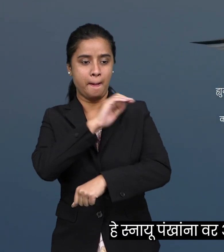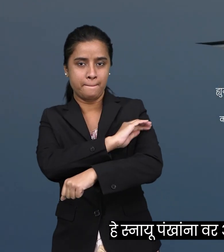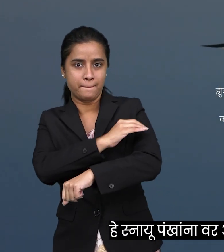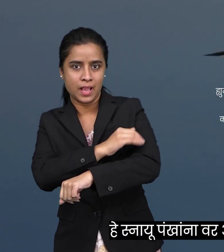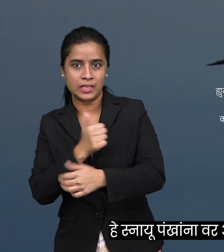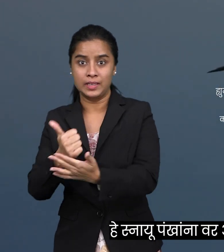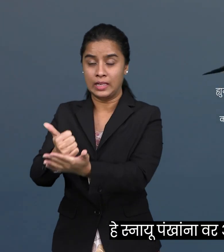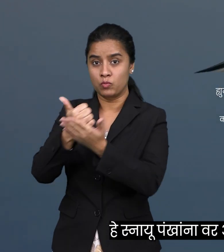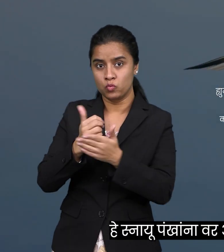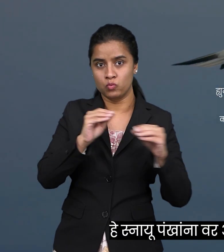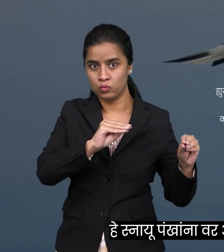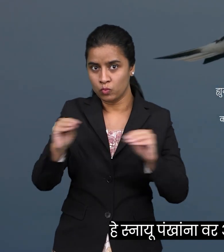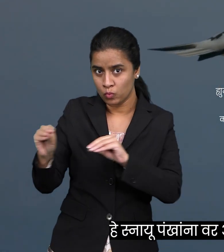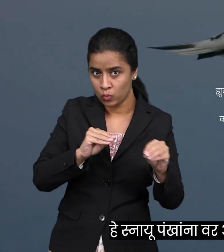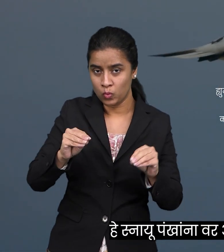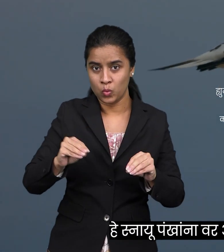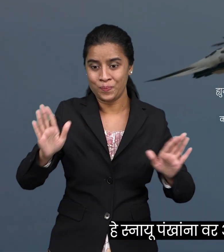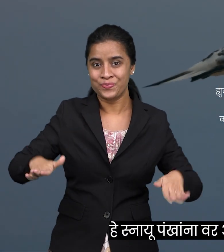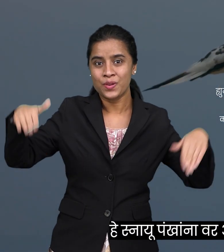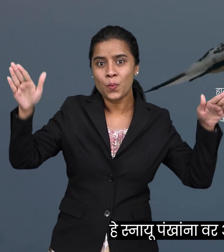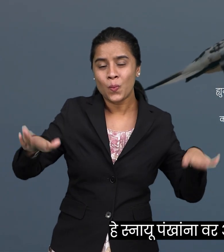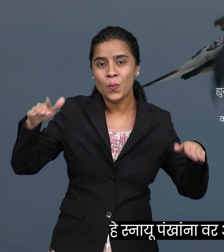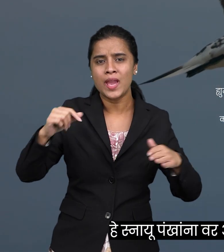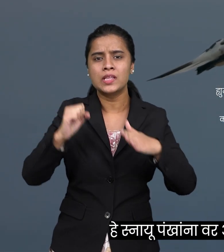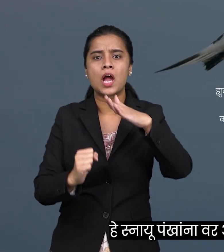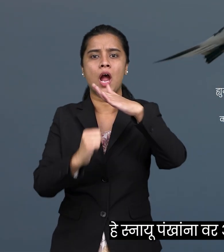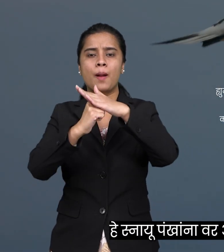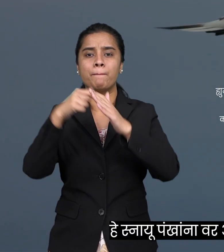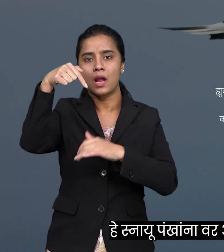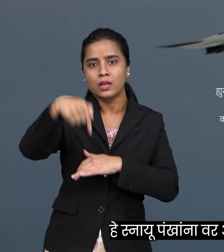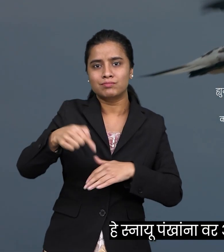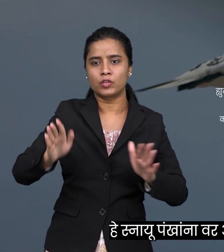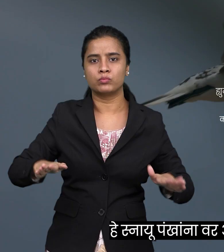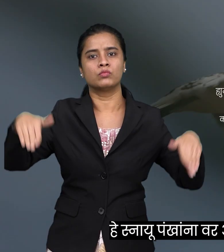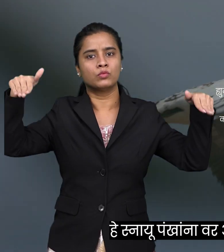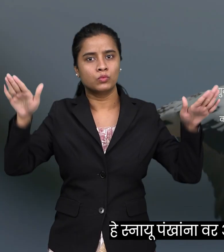हे स्नायू पंखांना वर आणि खाली हलवण्यास मदत करतात.